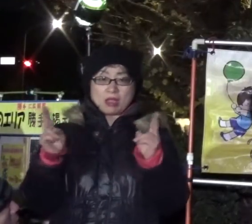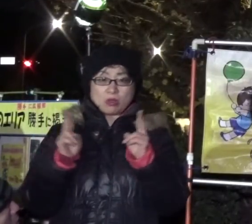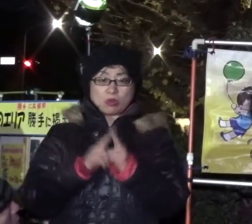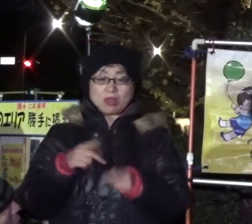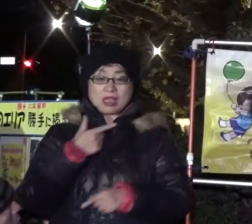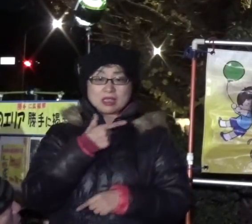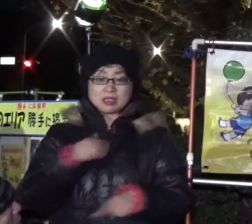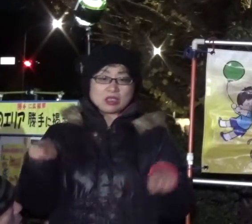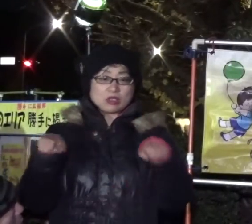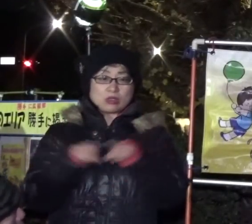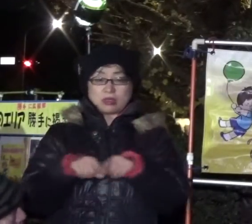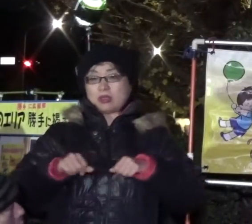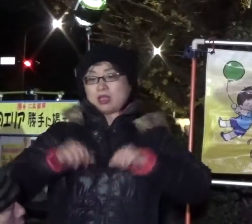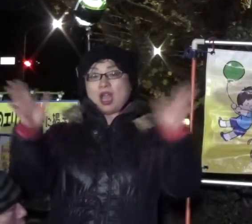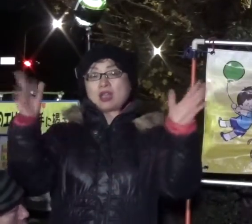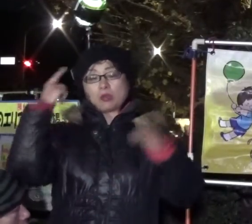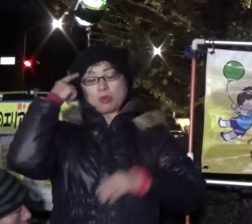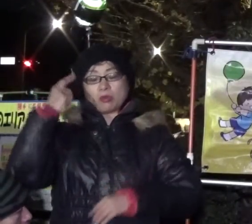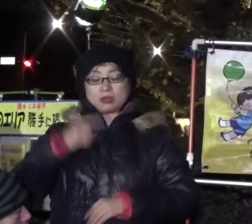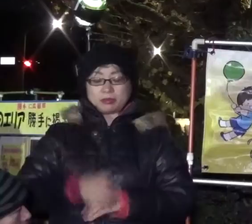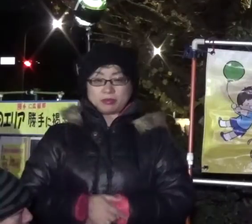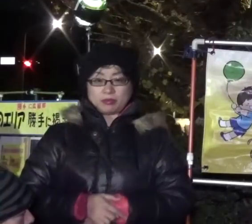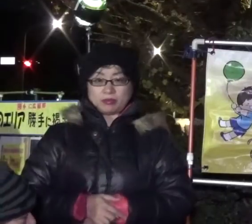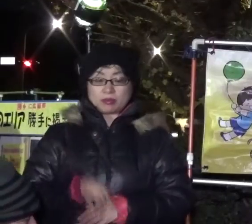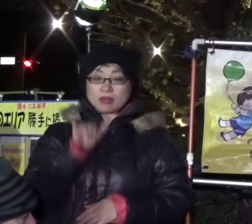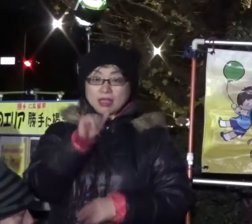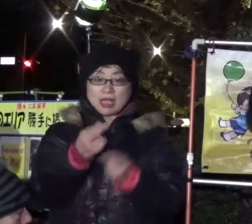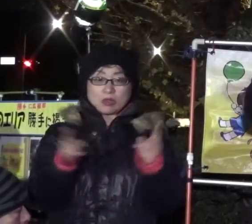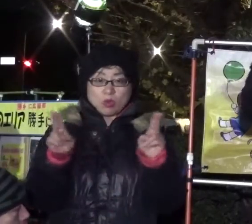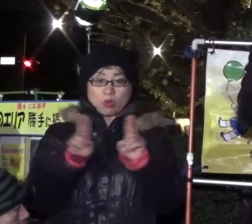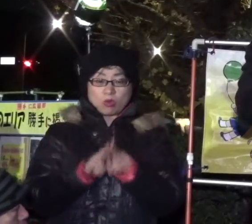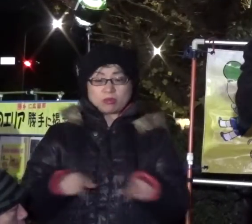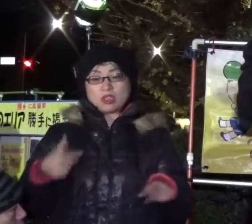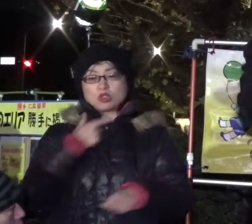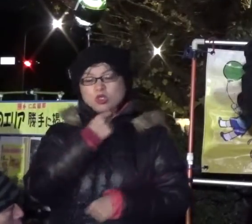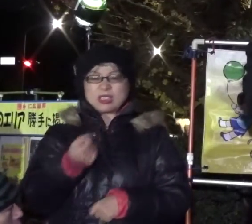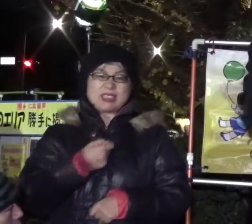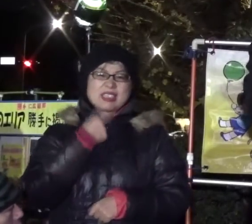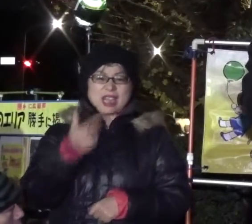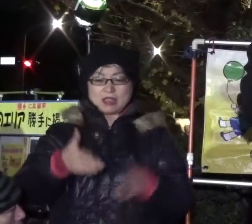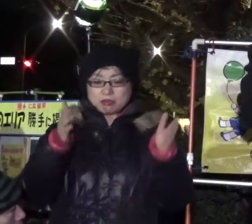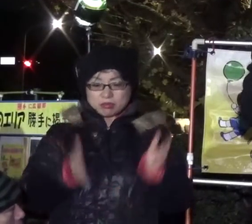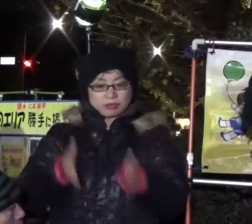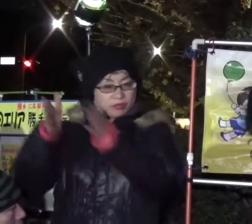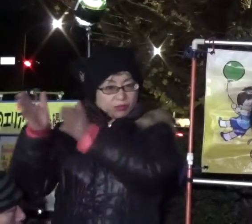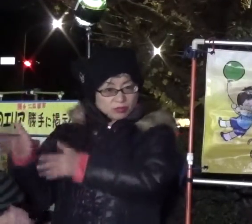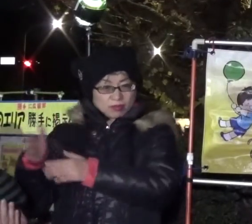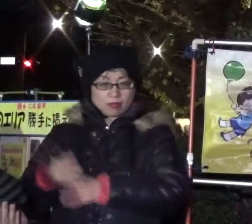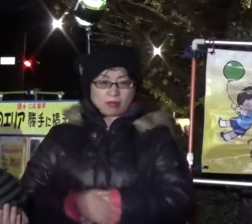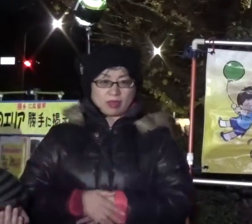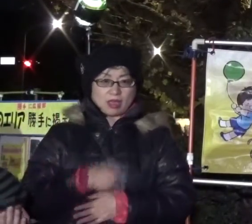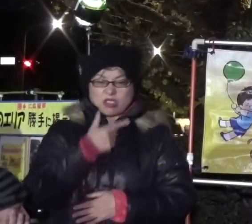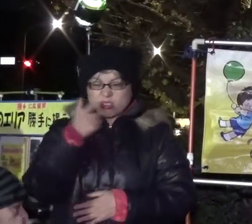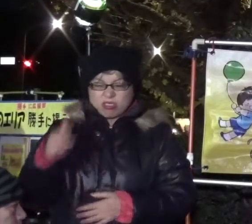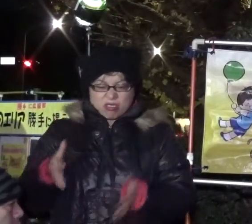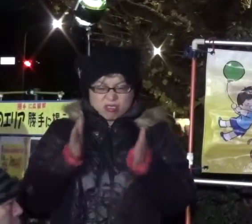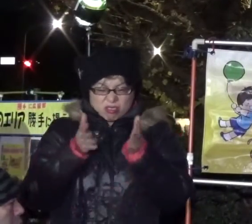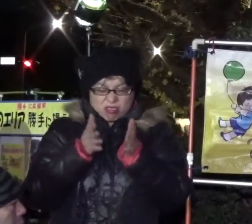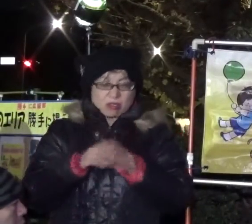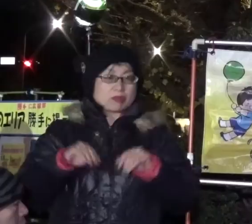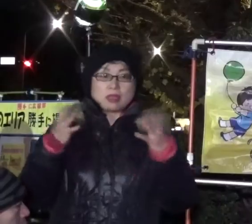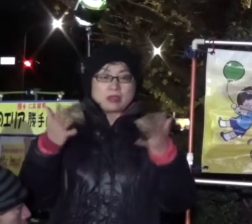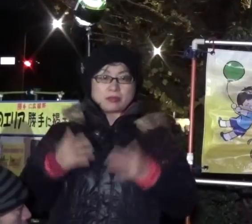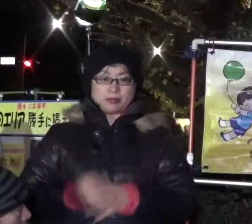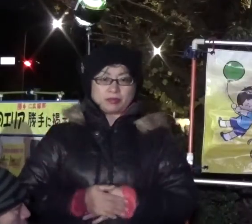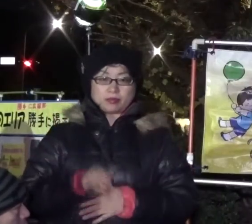好きで一緒にやってるわけじゃないと思います。野党だって好き嫌いは脇に置いて四の五の言わずに野党と